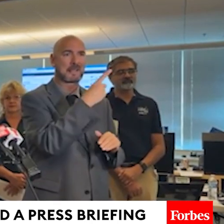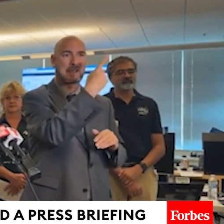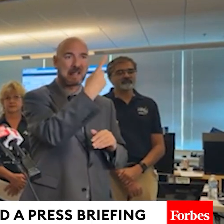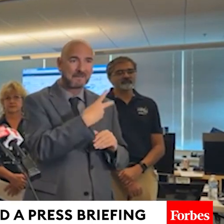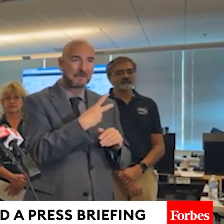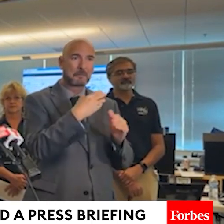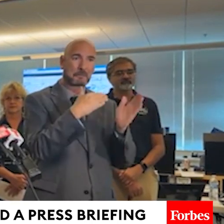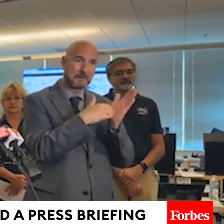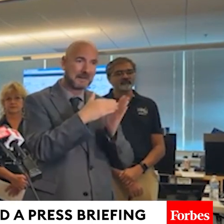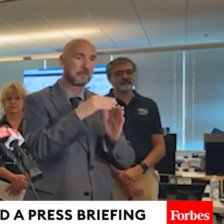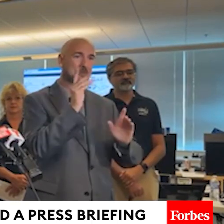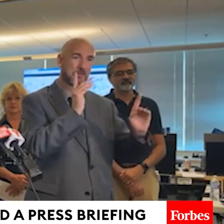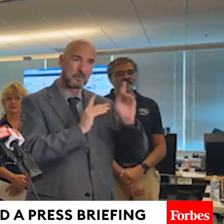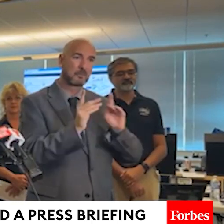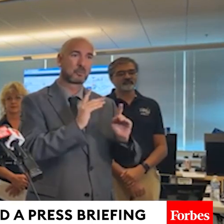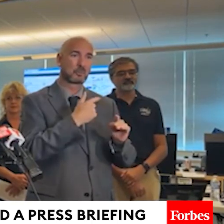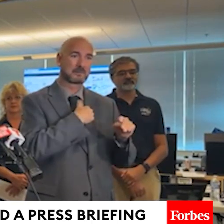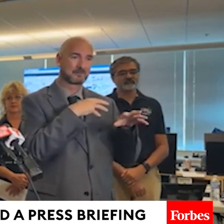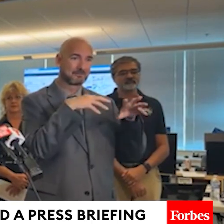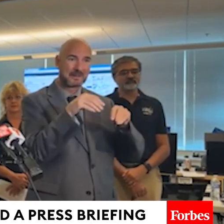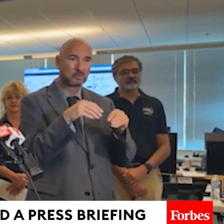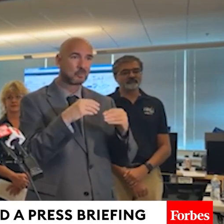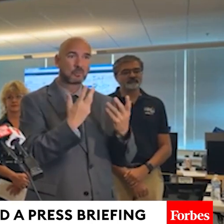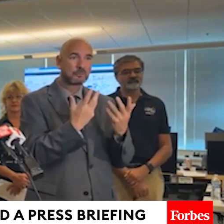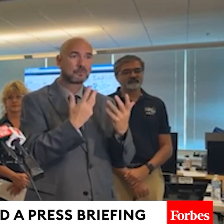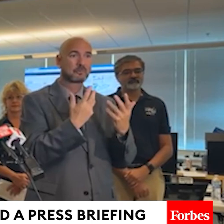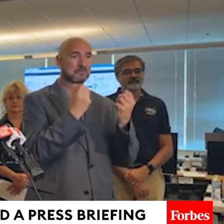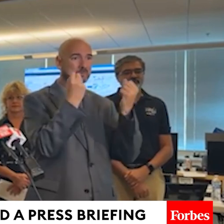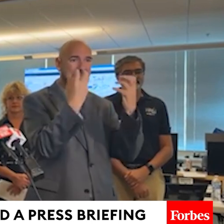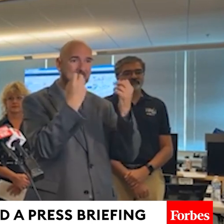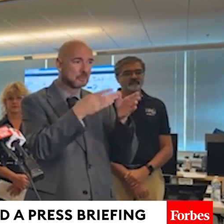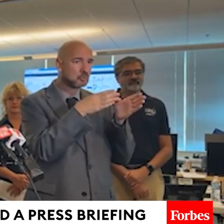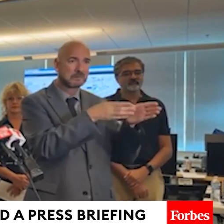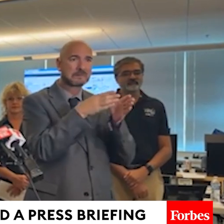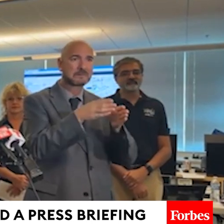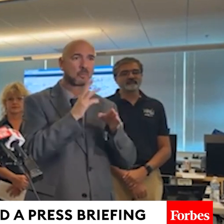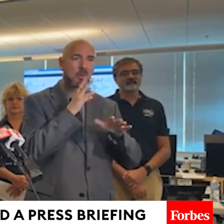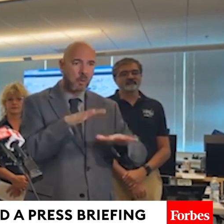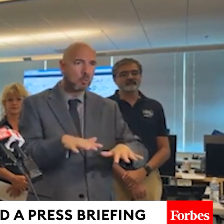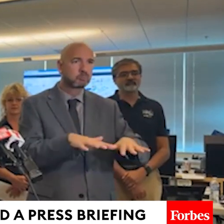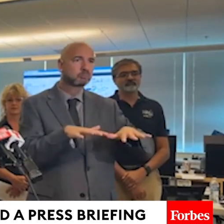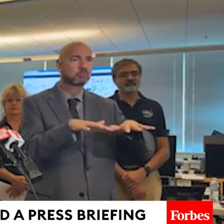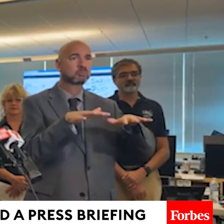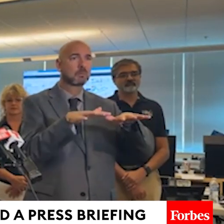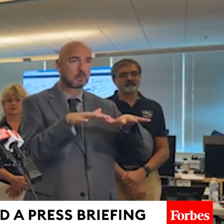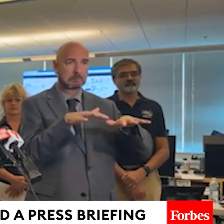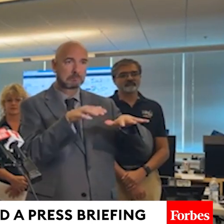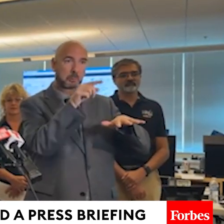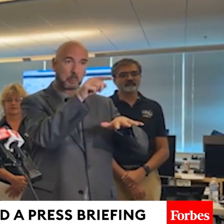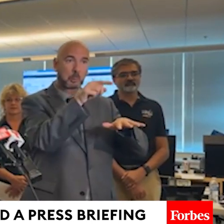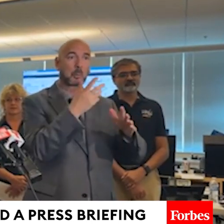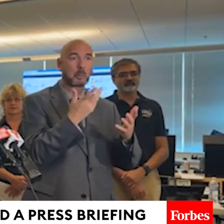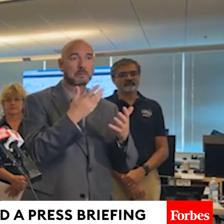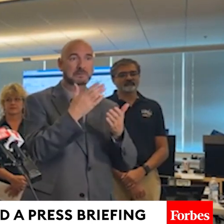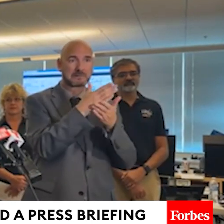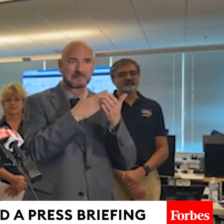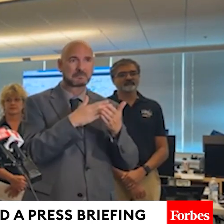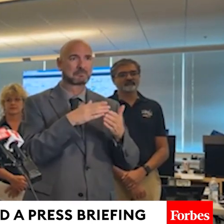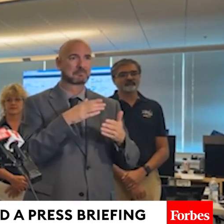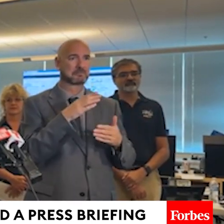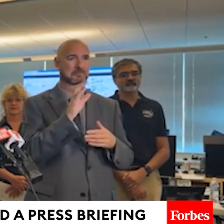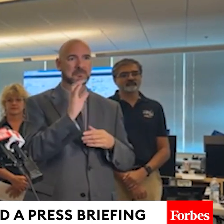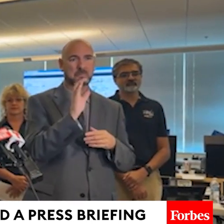sin luz. Hay varias calles inundadas, particularmente en las zonas y las comunidades entre el Boulevard